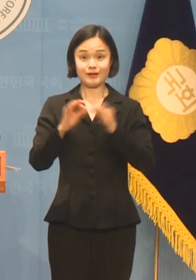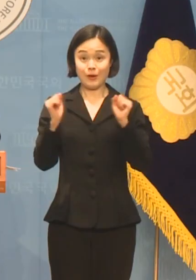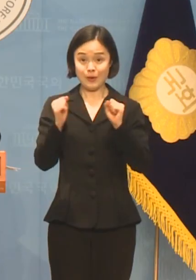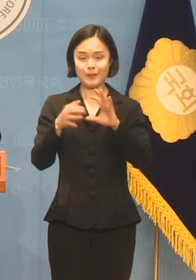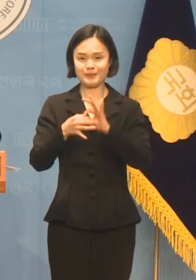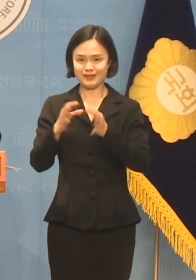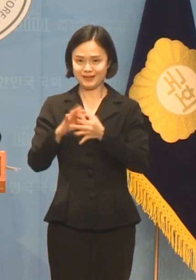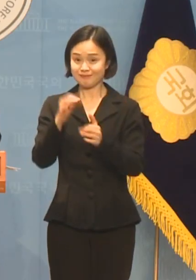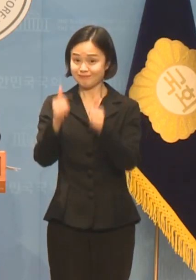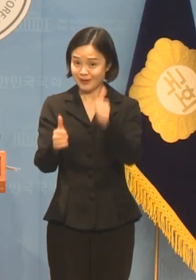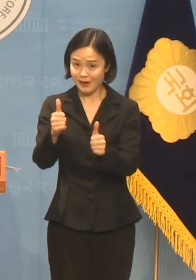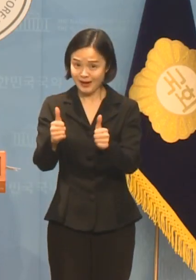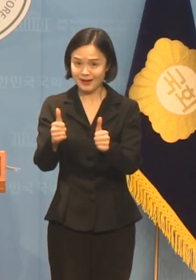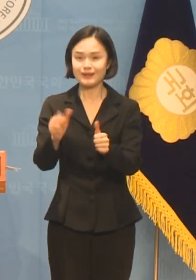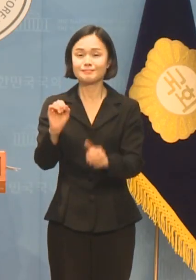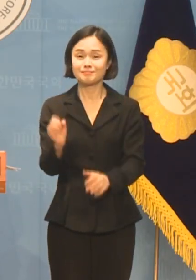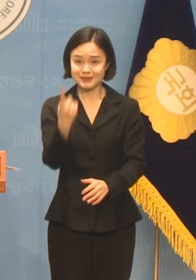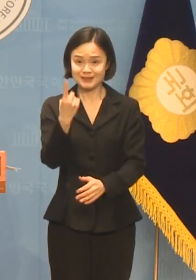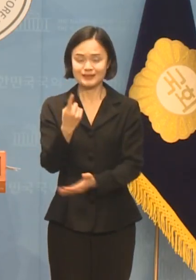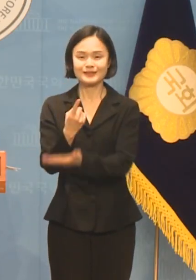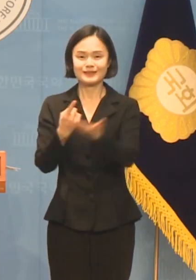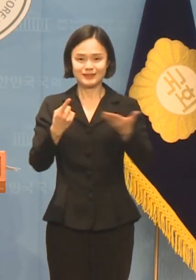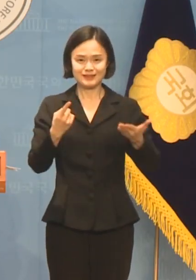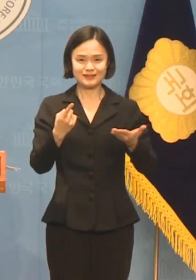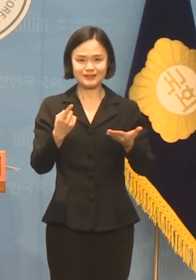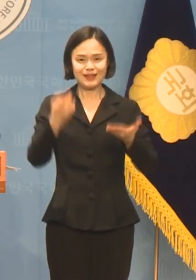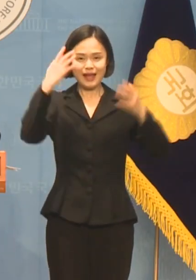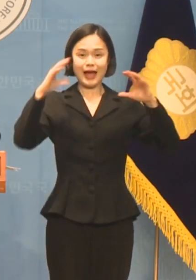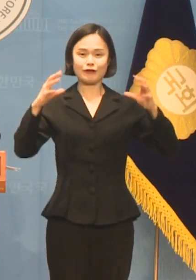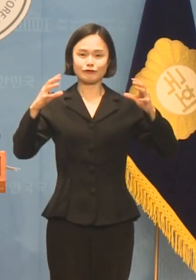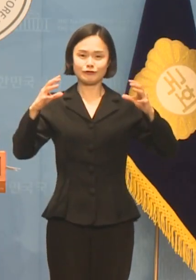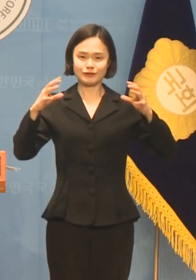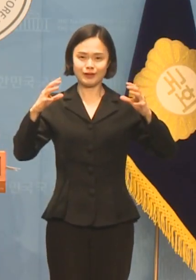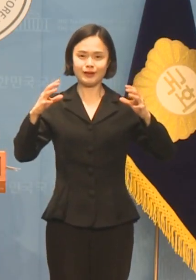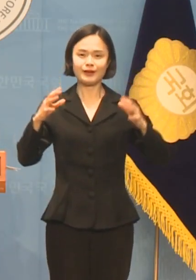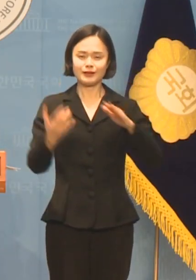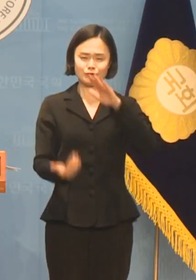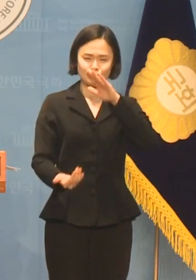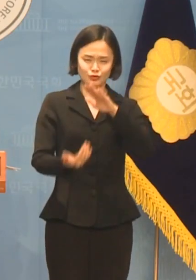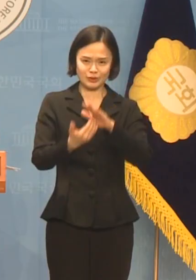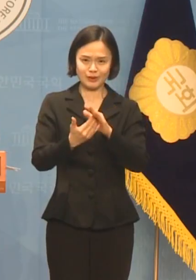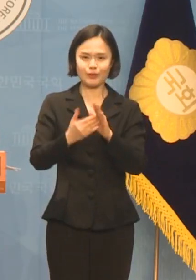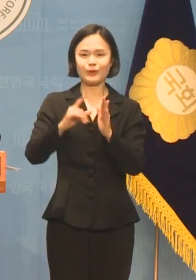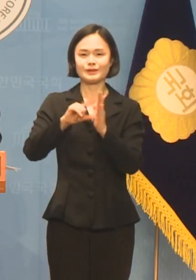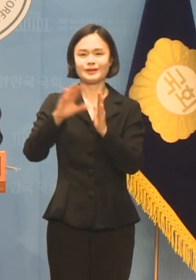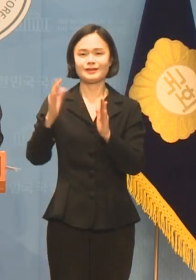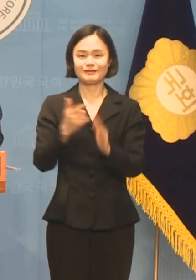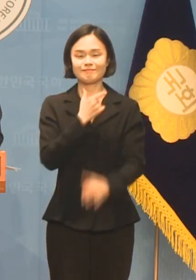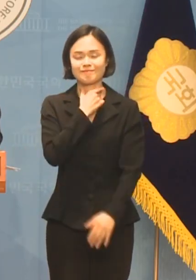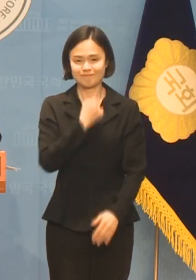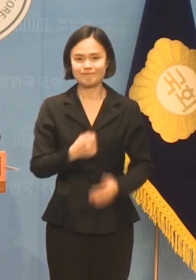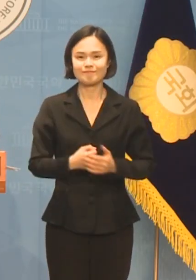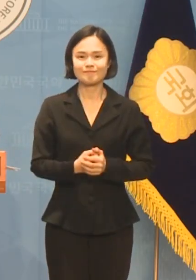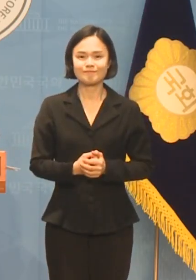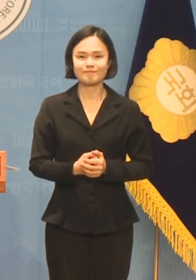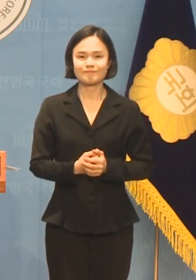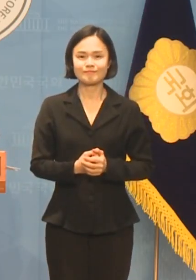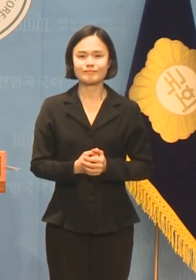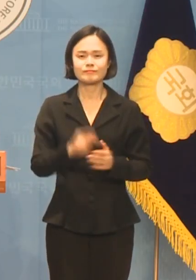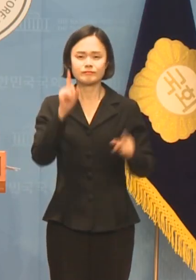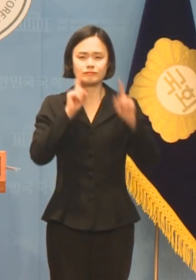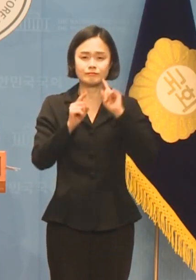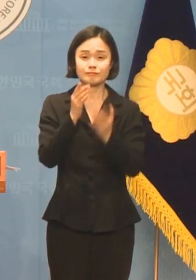대한민국의 최고의 순간으로 남길 진심으로 기원합니다. 부상 없이 최선을